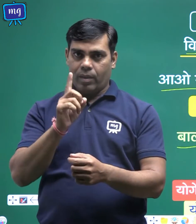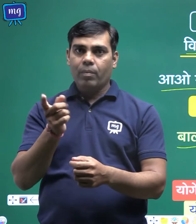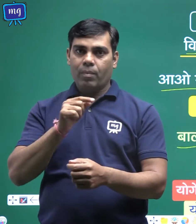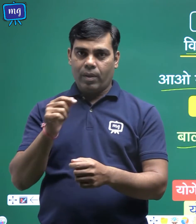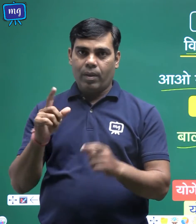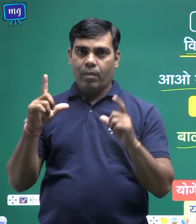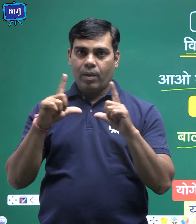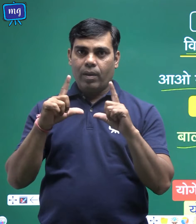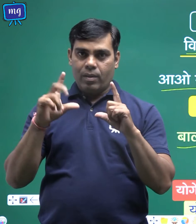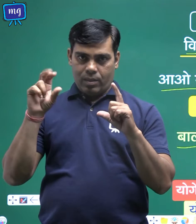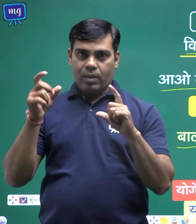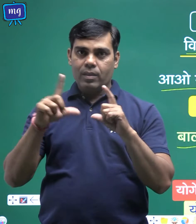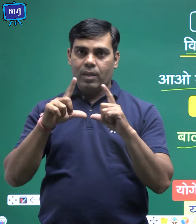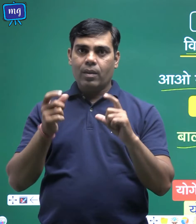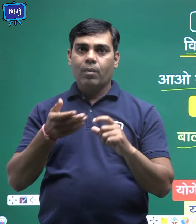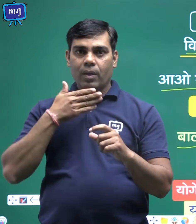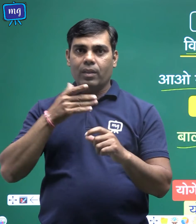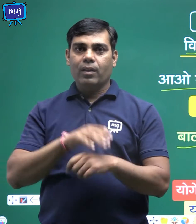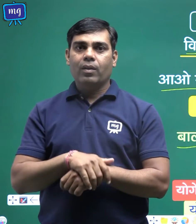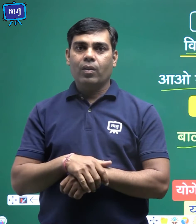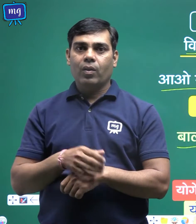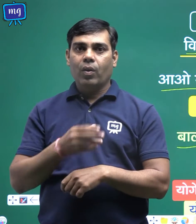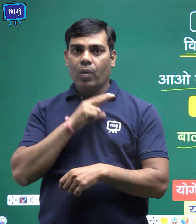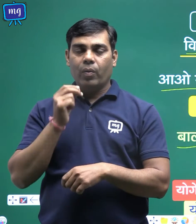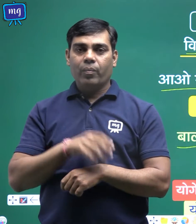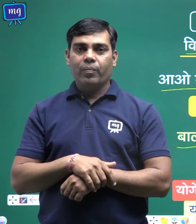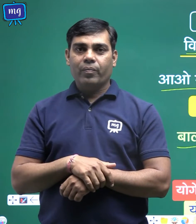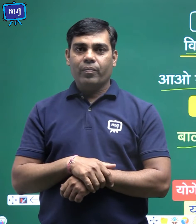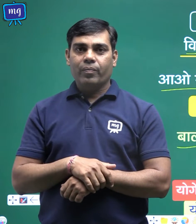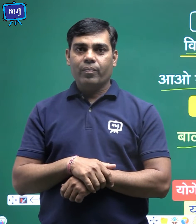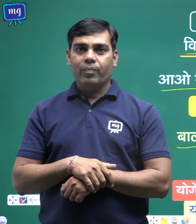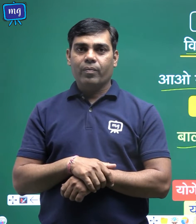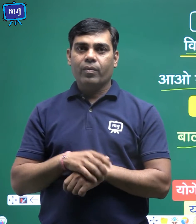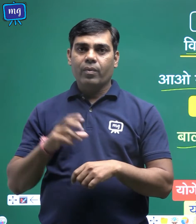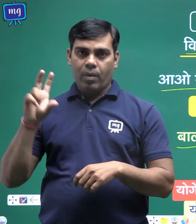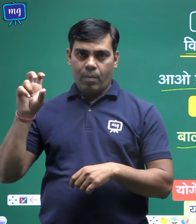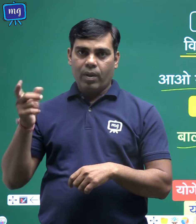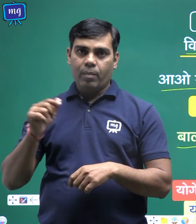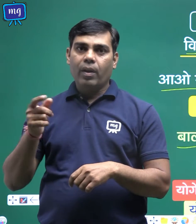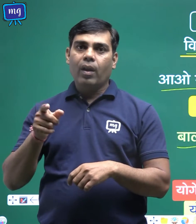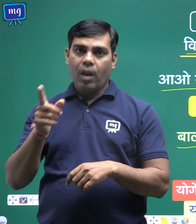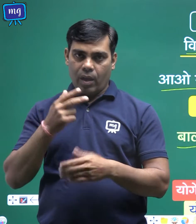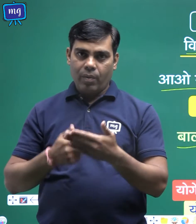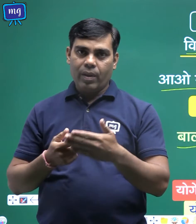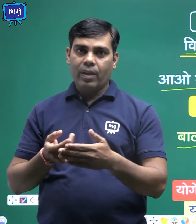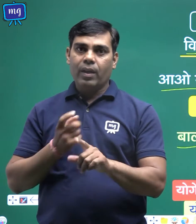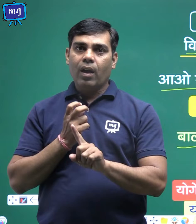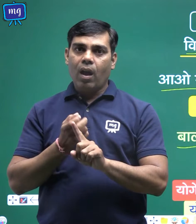सार पढ़ा था और पाठ में आए हुए कठिन